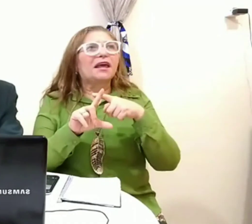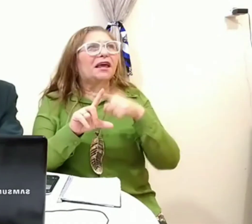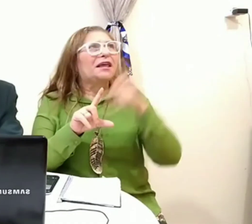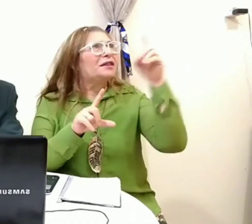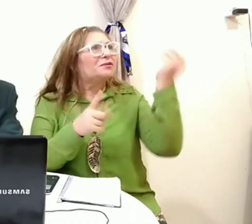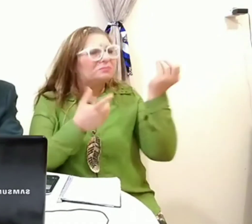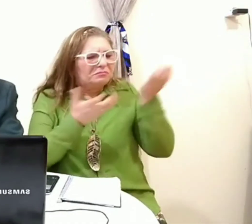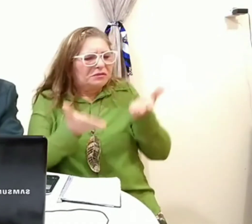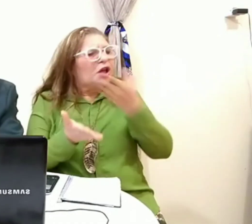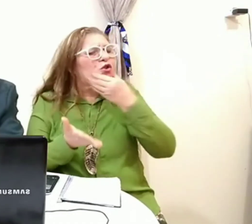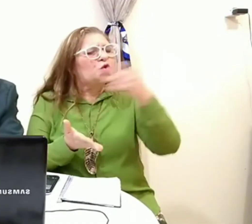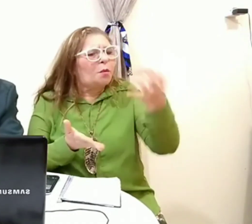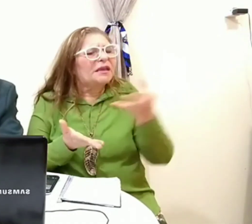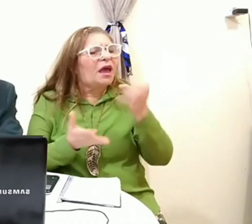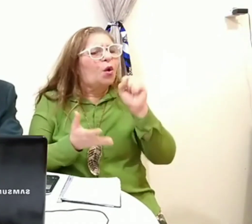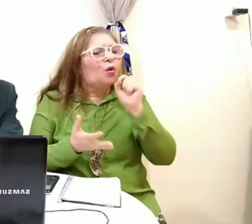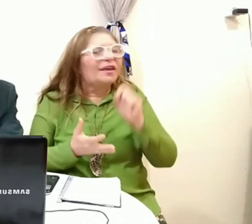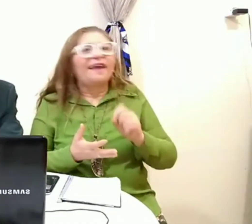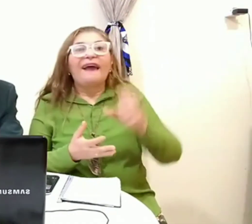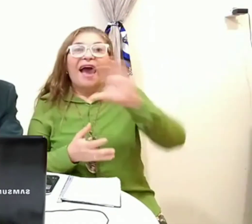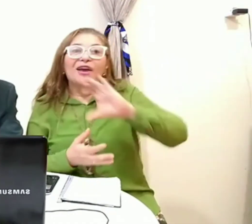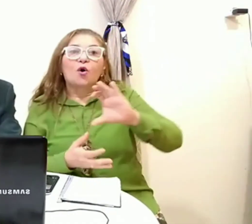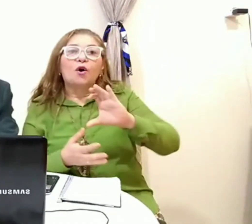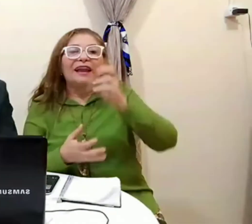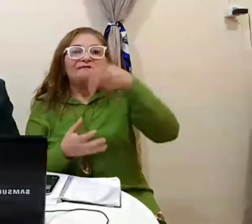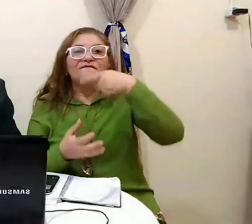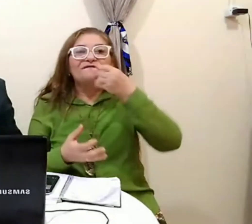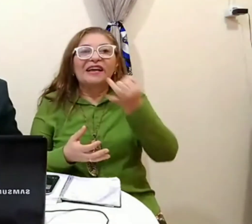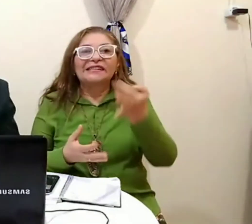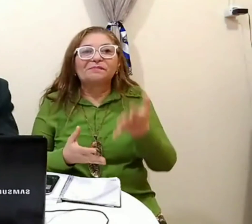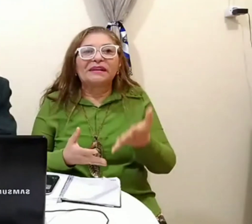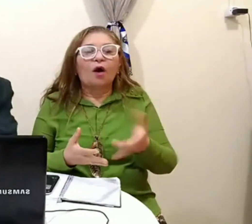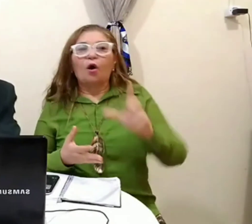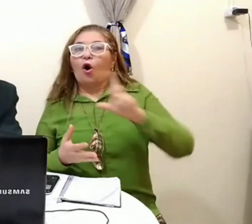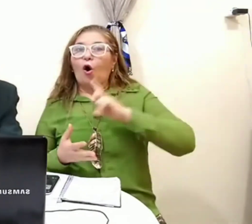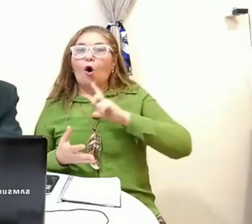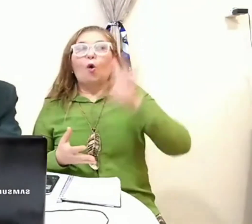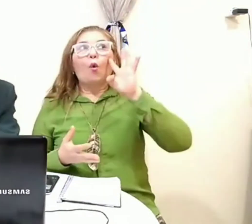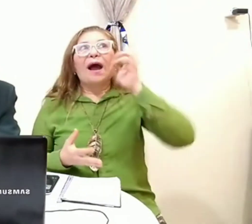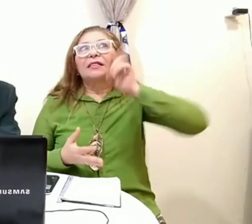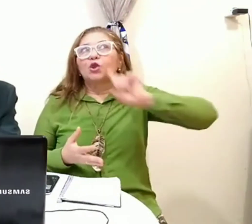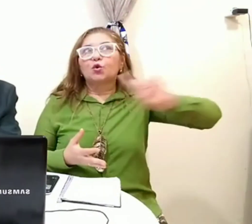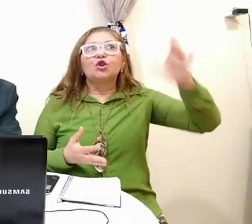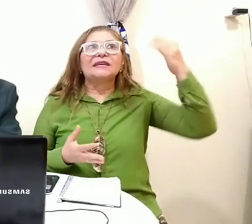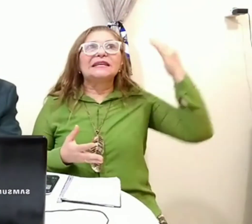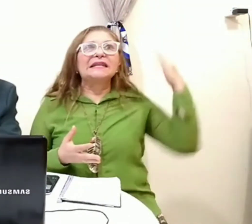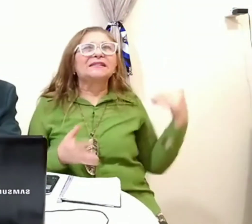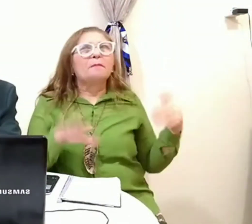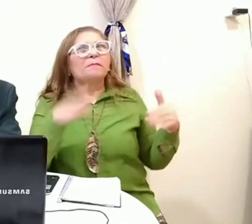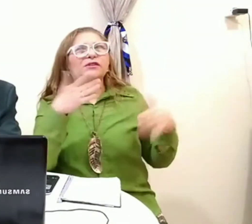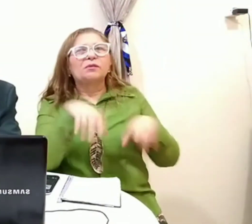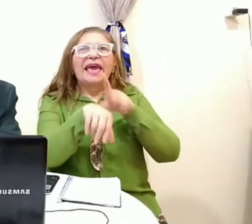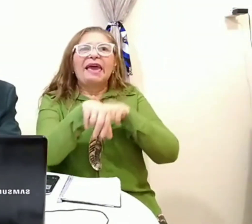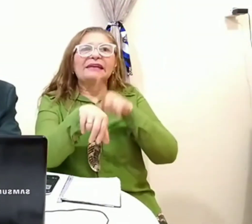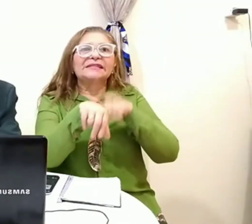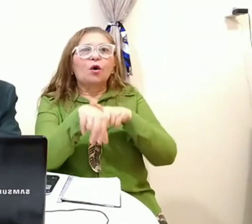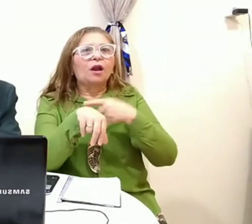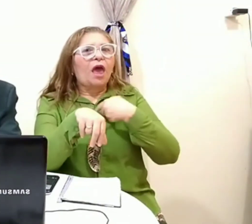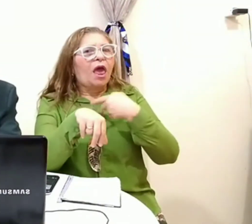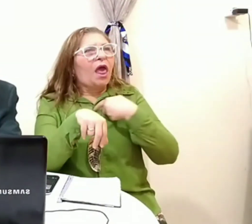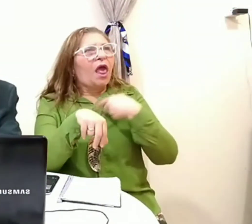chamar? E então Cornélio vai explicar. Ele diz, olha, tem 4 dias que por volta desta hora estava